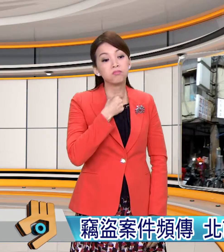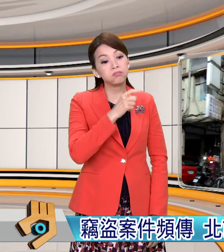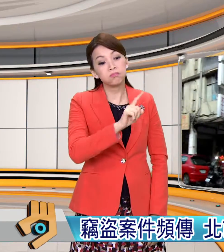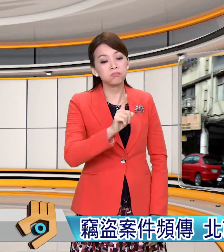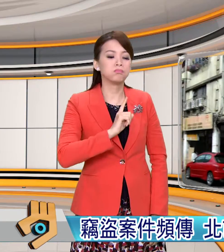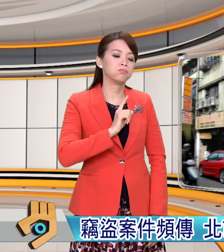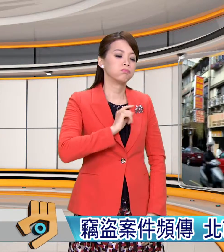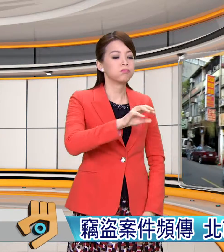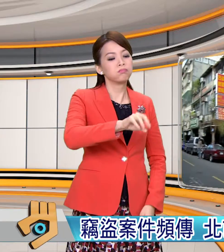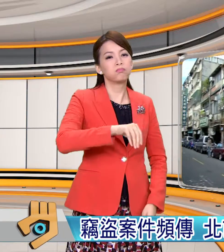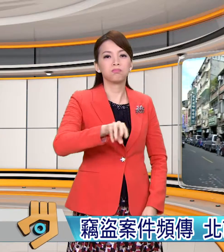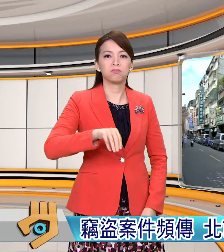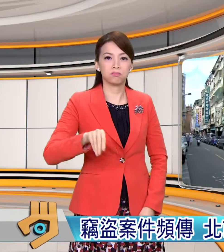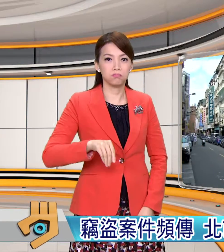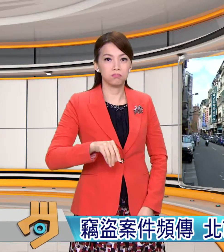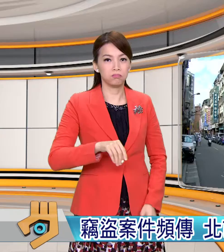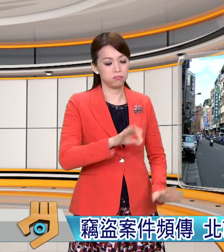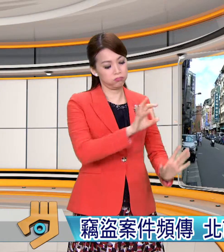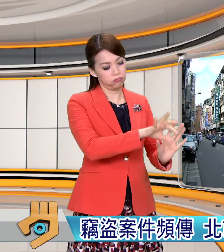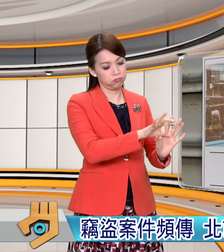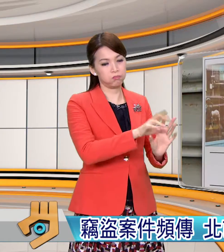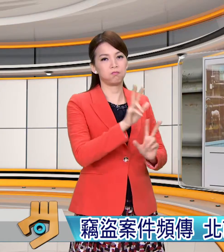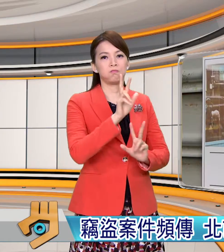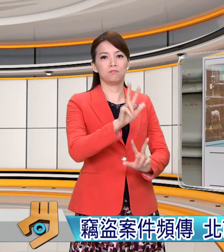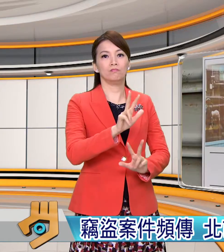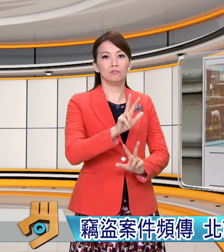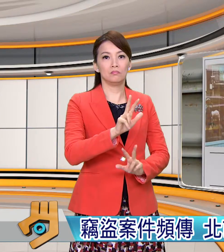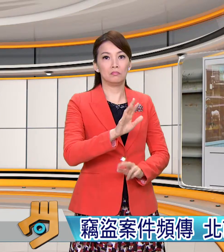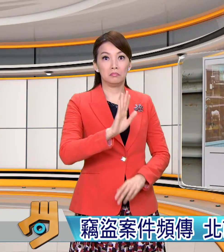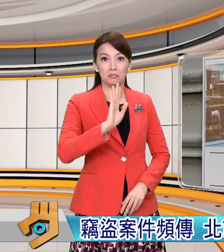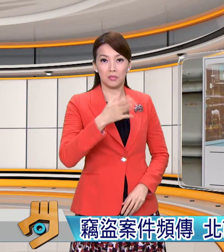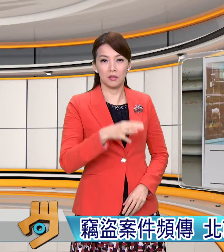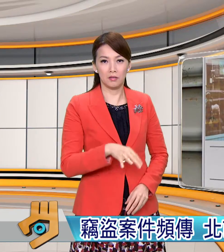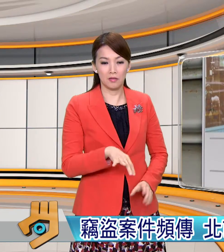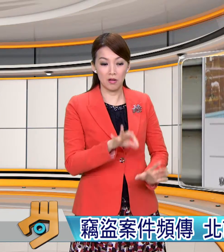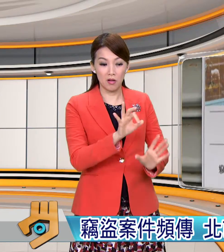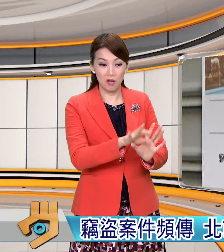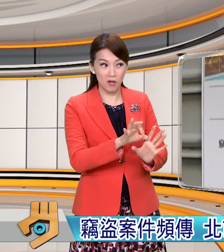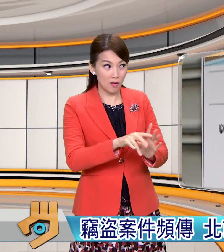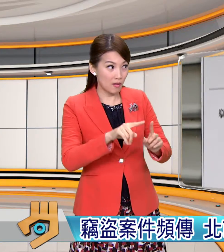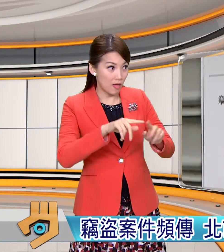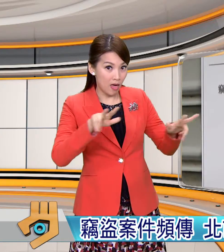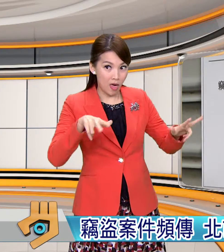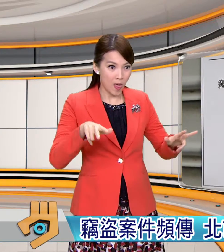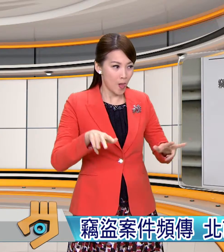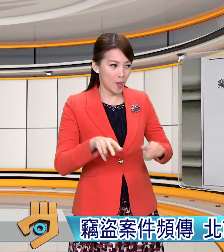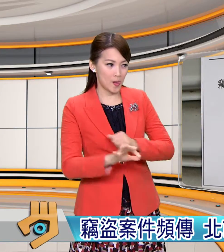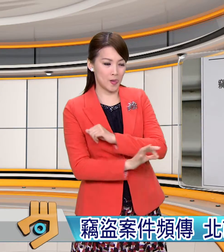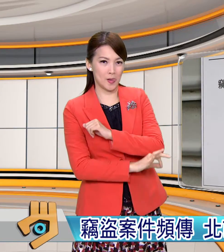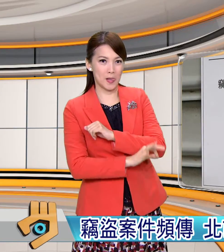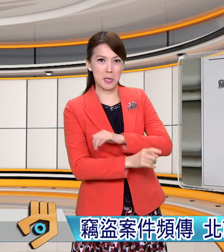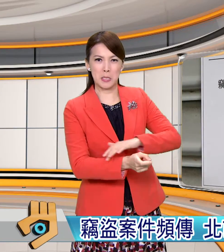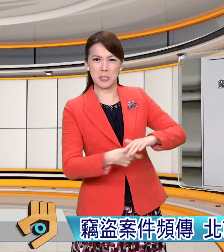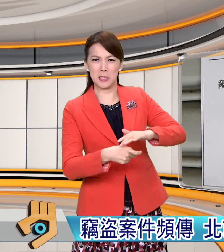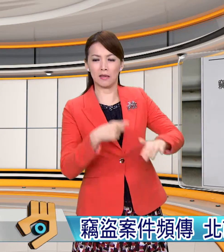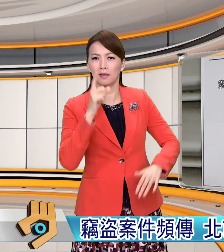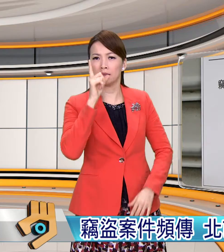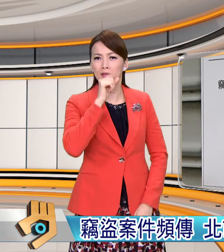品，自己付钱。不过因为窃盗跟不诚实的案件频传，